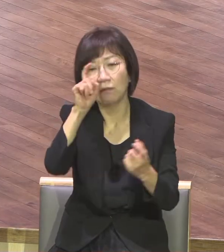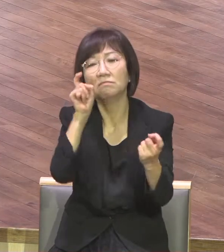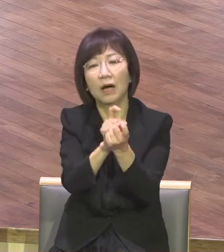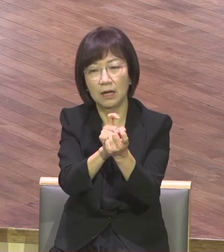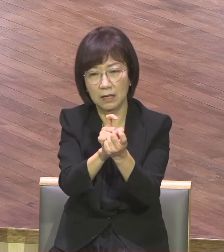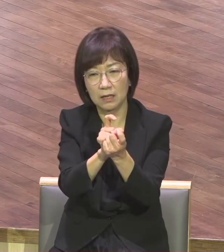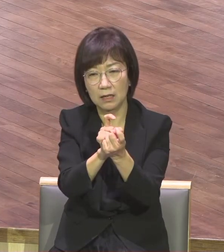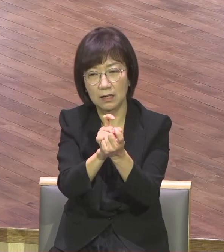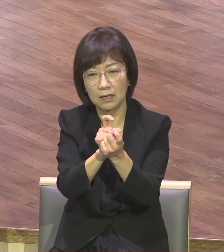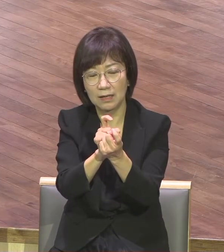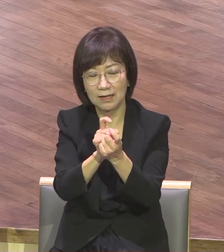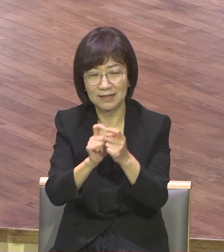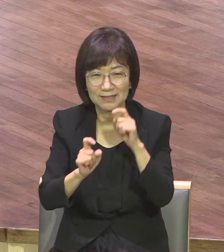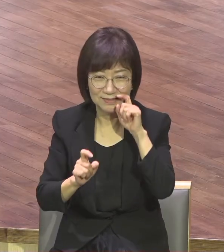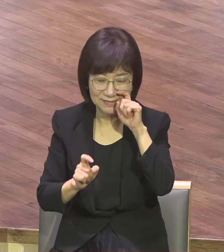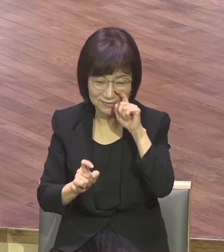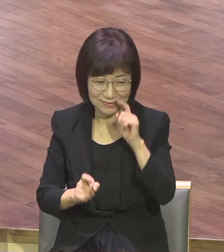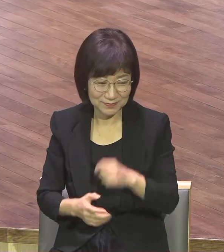아파가